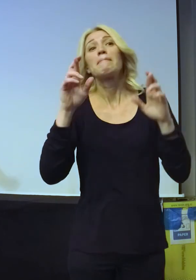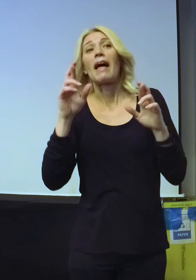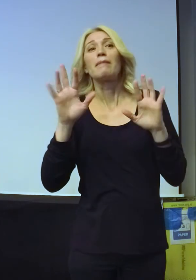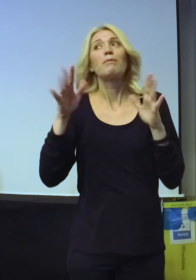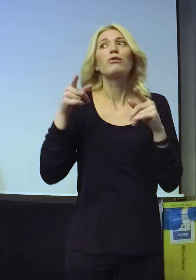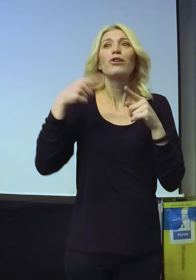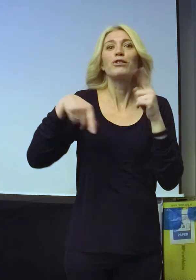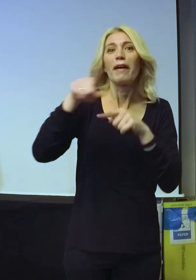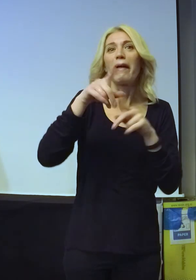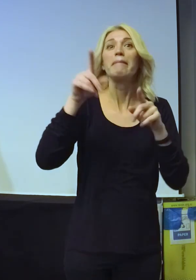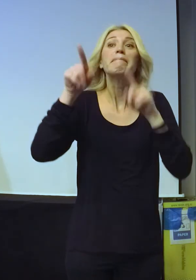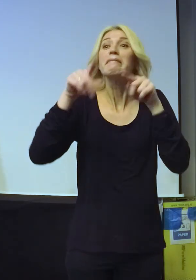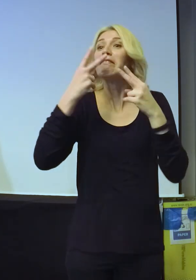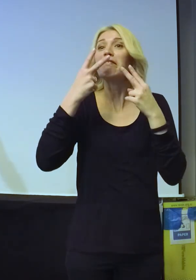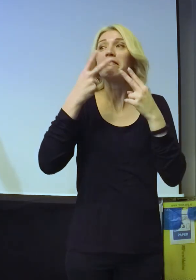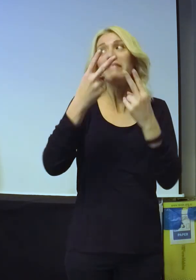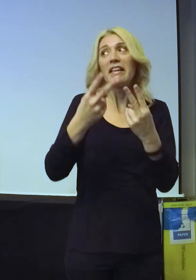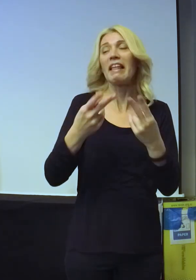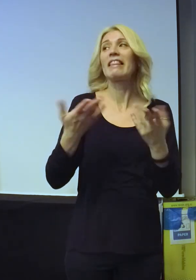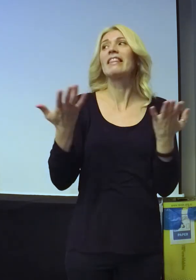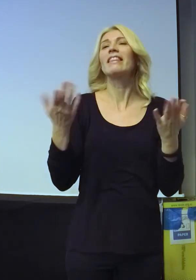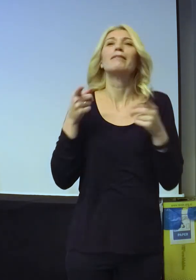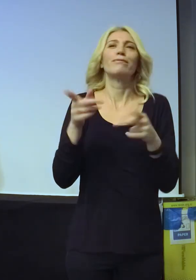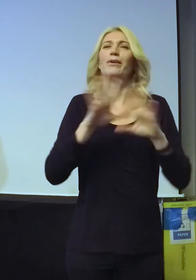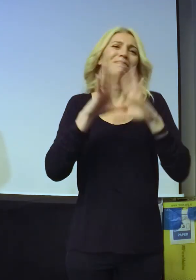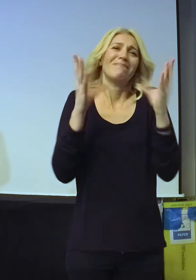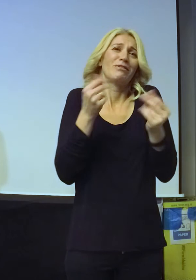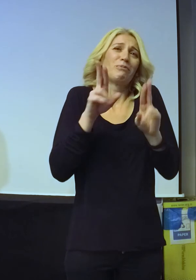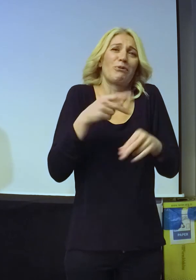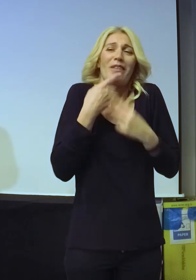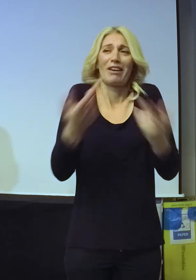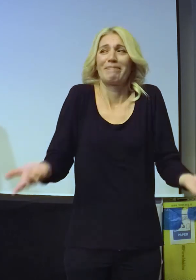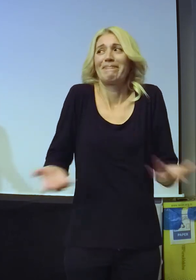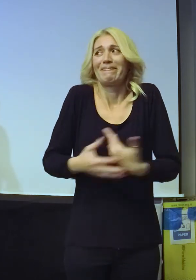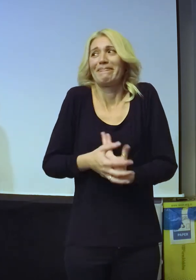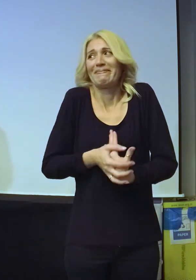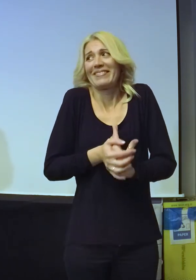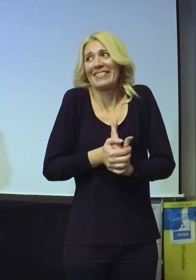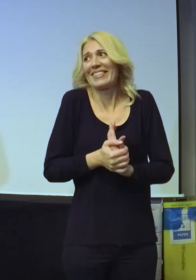nije, nadam se da će ovo možda pogledati. I to je to što bih mogao reći.